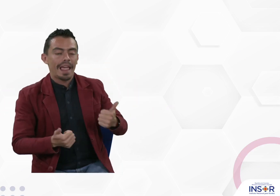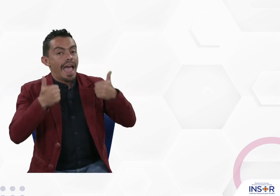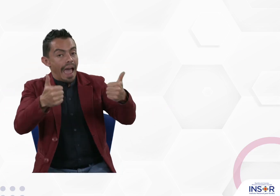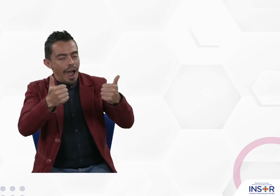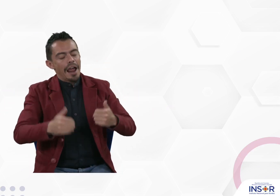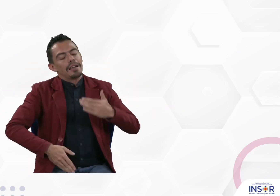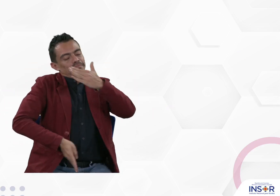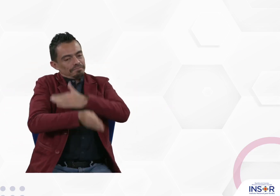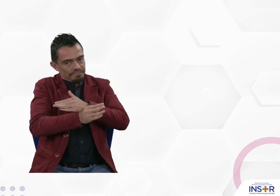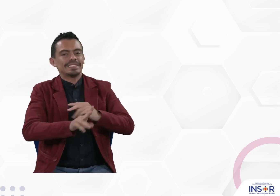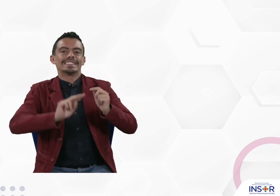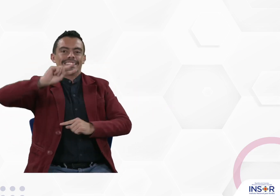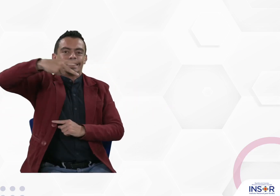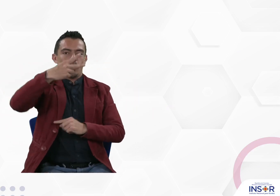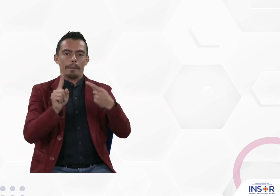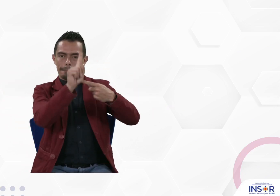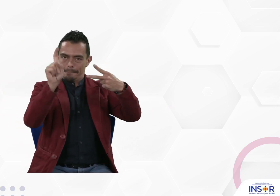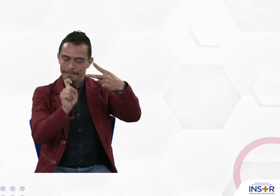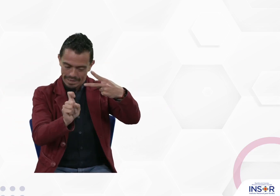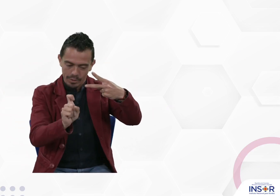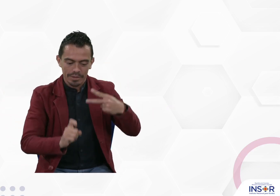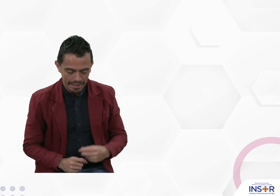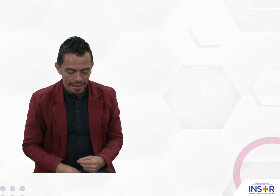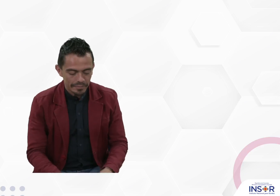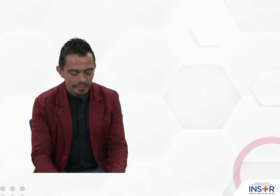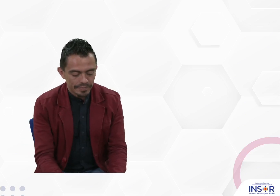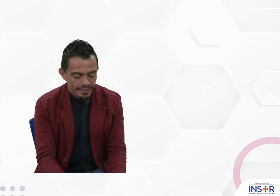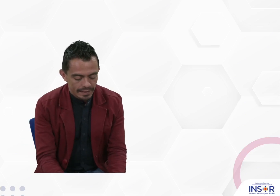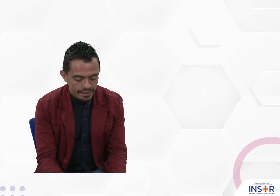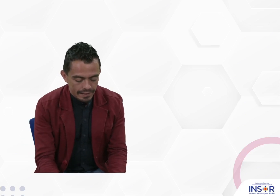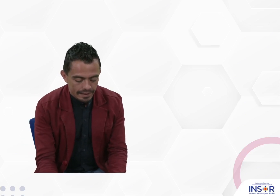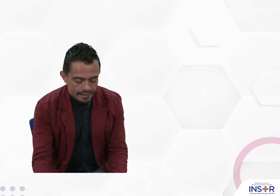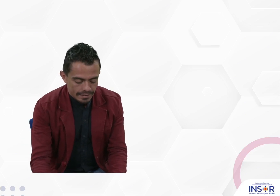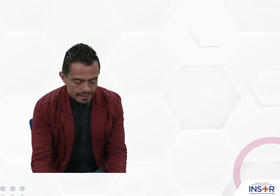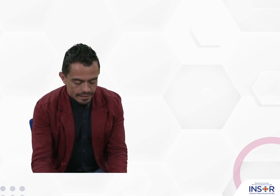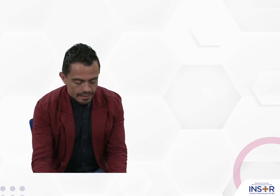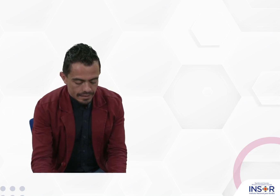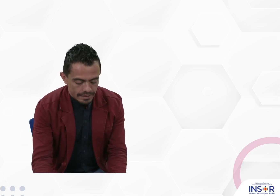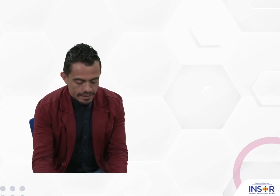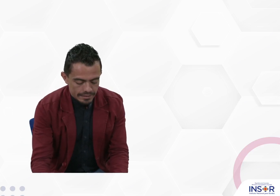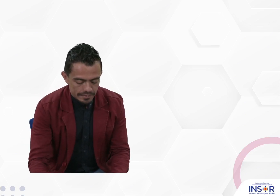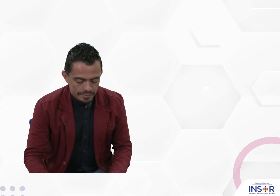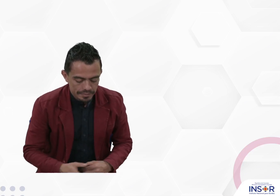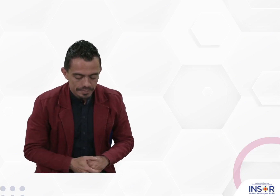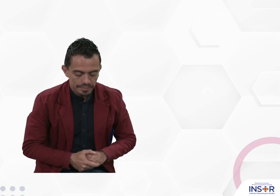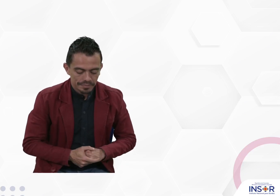amplio para la reflexión y la investigación. Vamos a continuar con nuestra segunda pregunta.